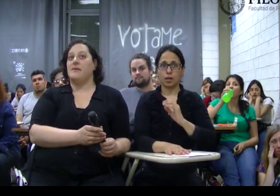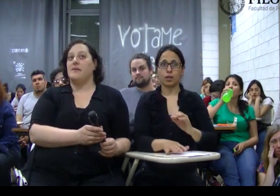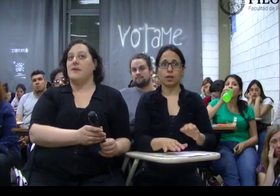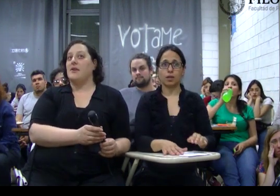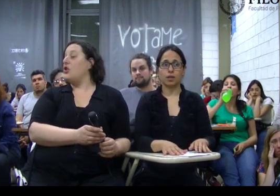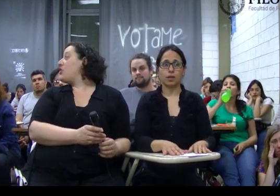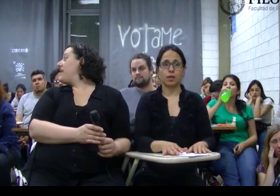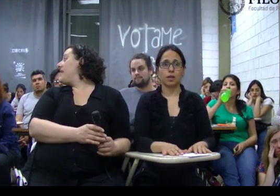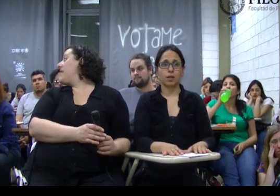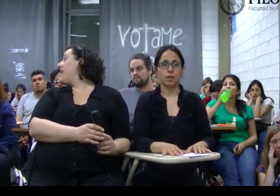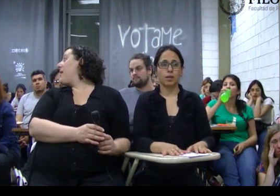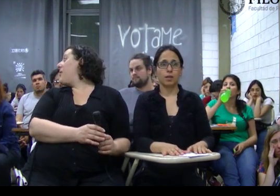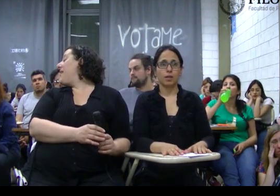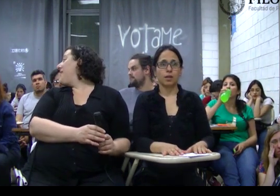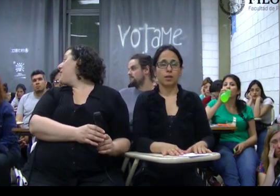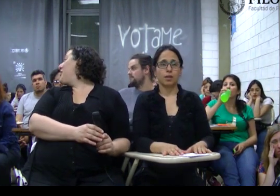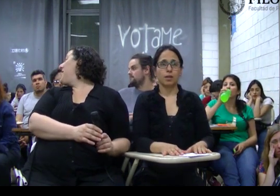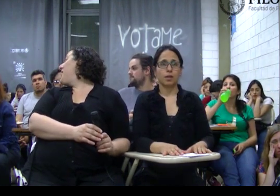vamos a poner alguno.